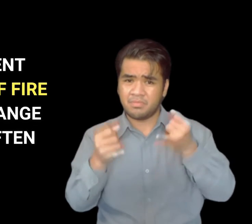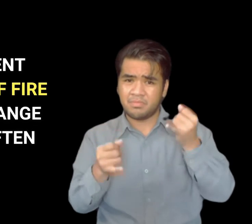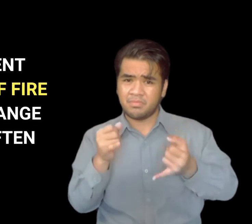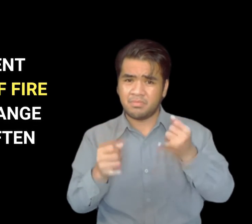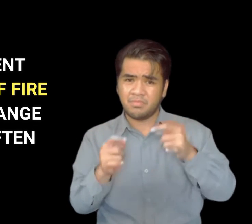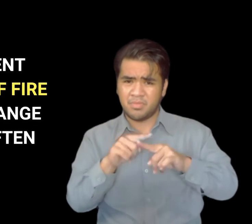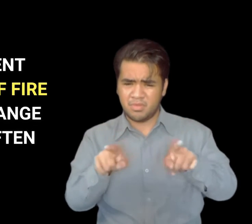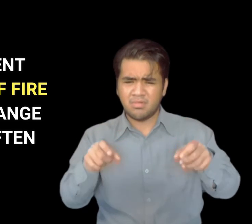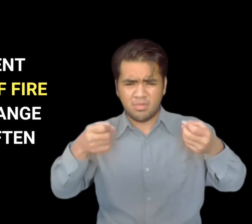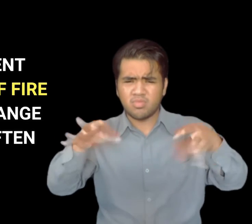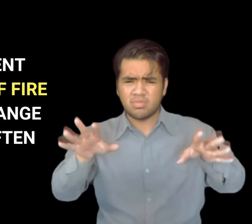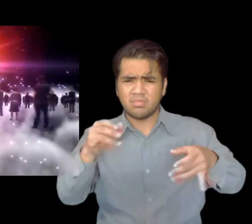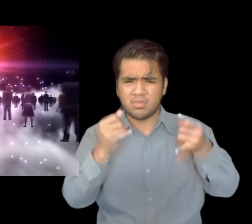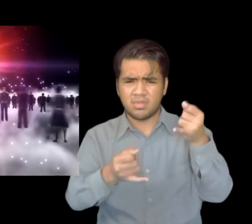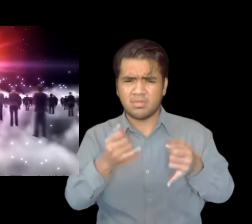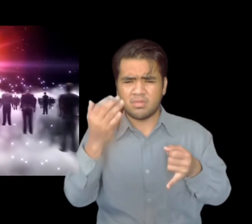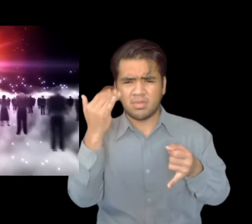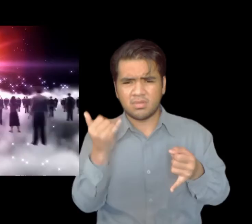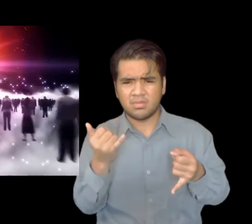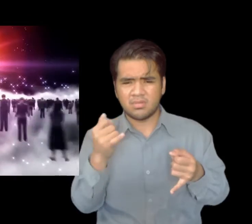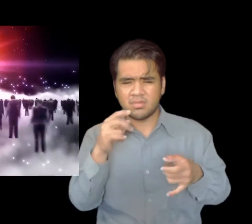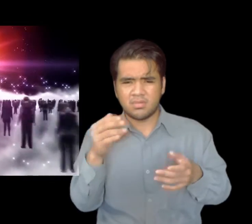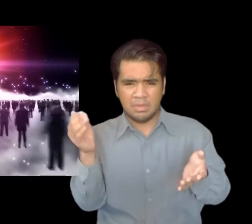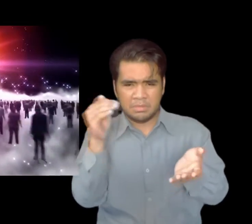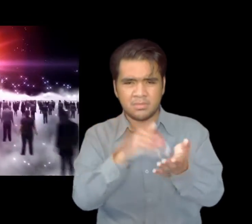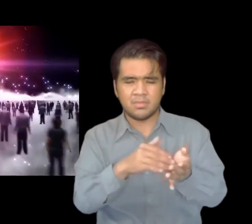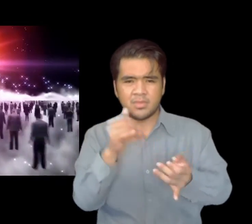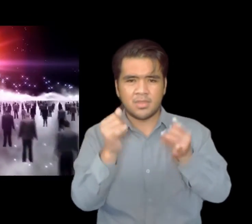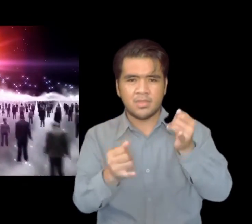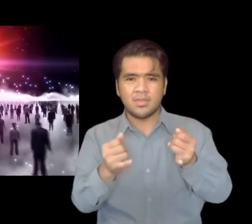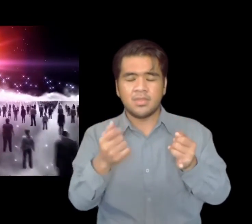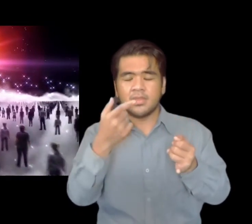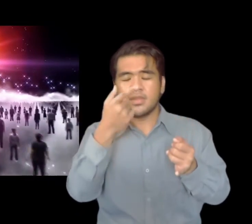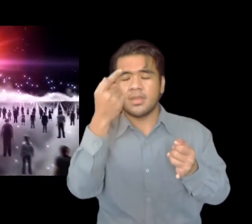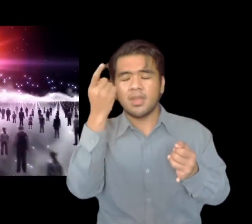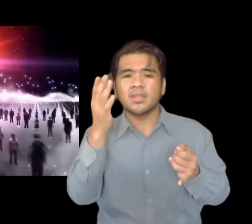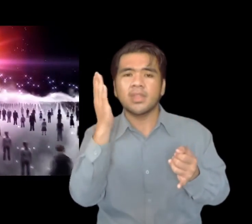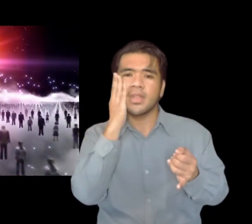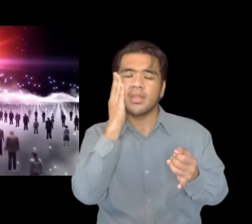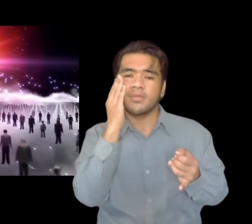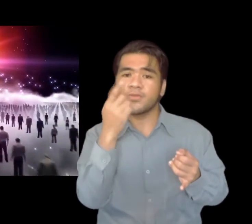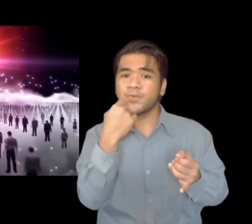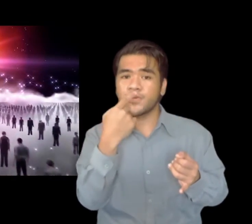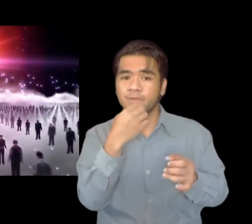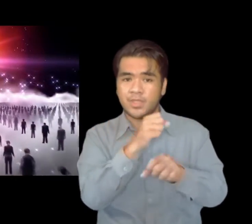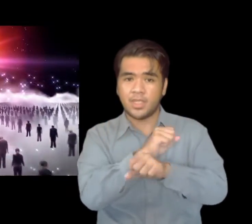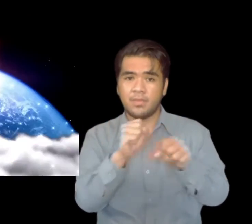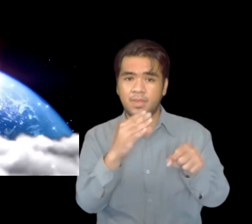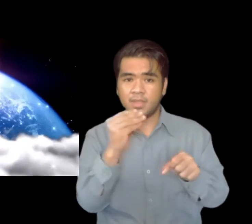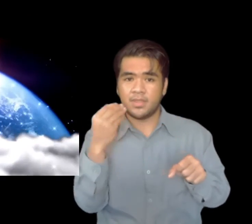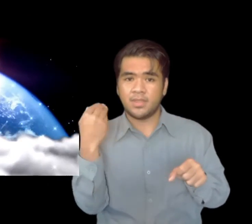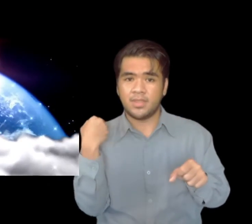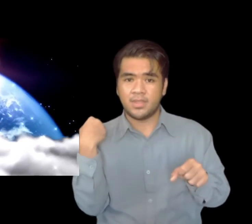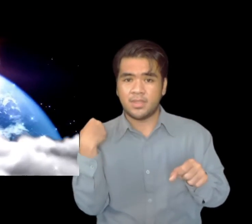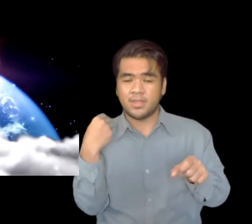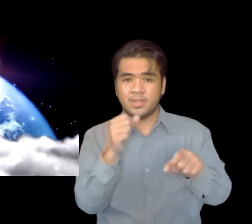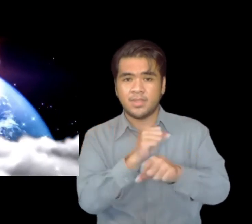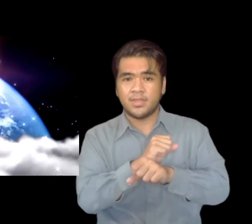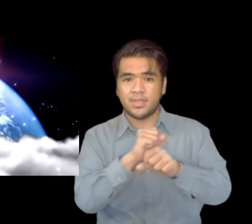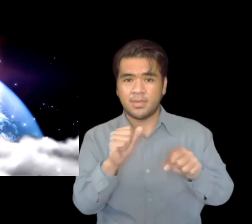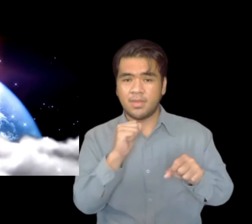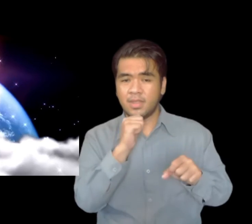ay pinahihirapan na sa Hades, bakit kailangan pa ang araw na paghuhukom kung sila ay tila ba nahusgahan na? Mga